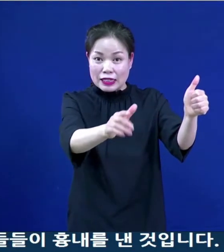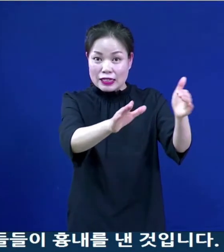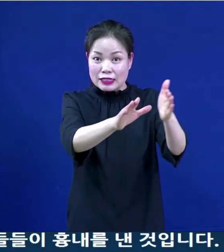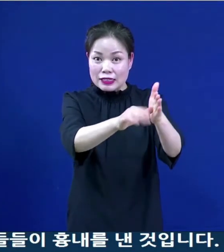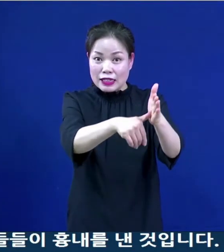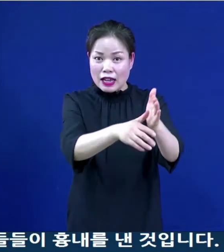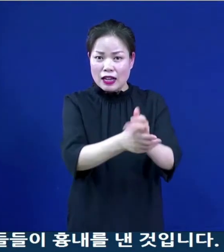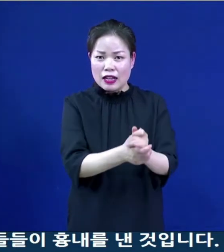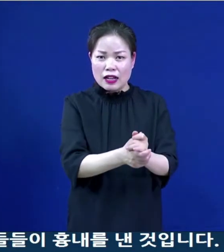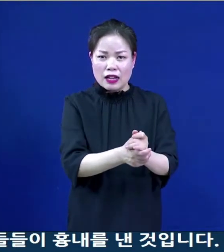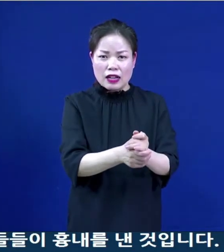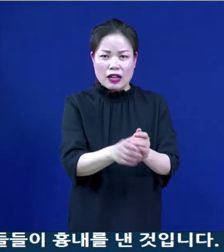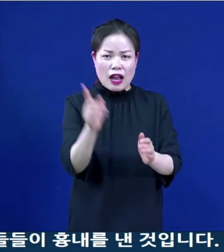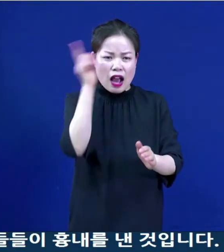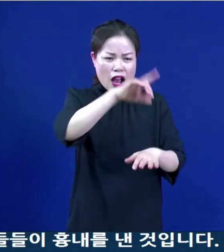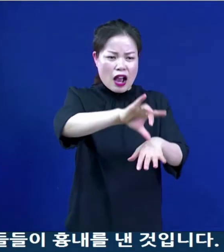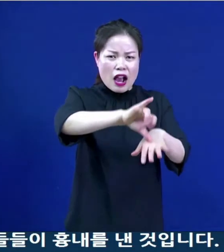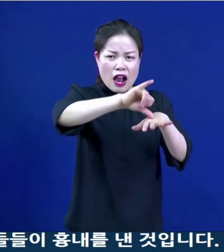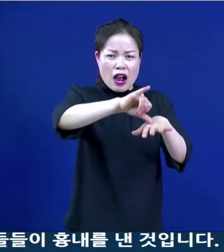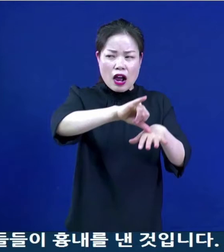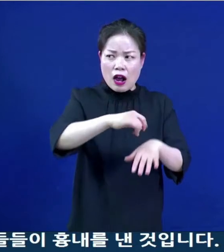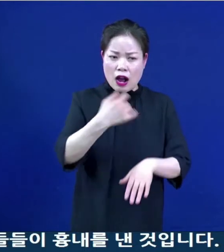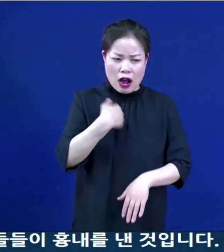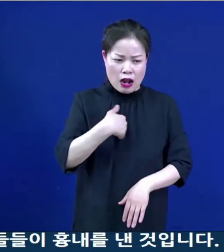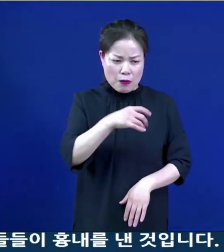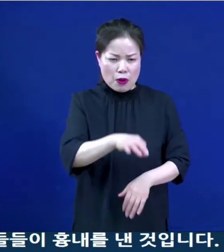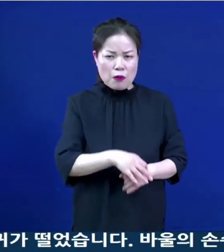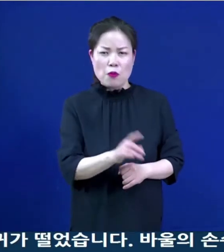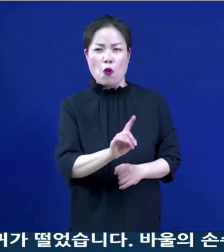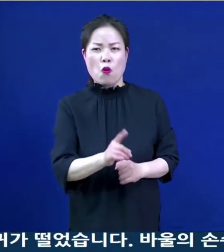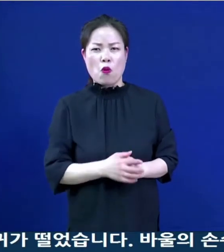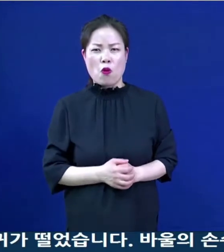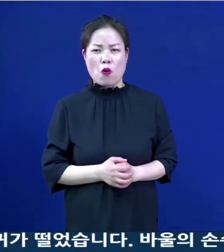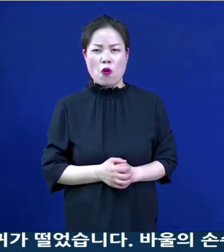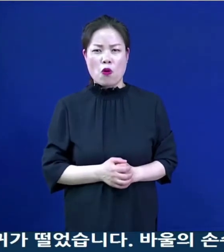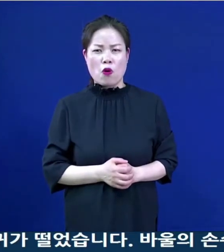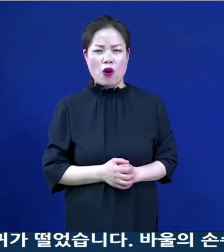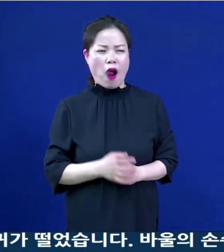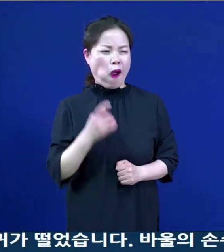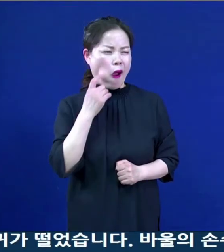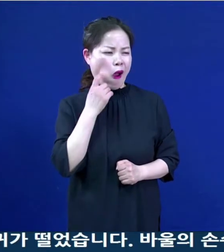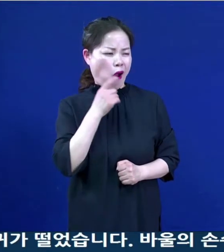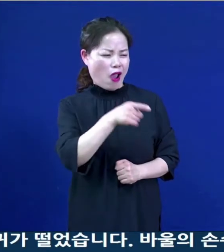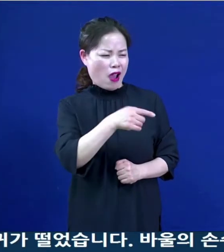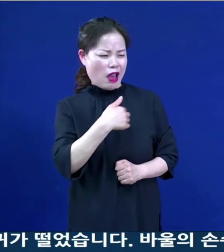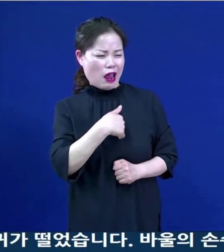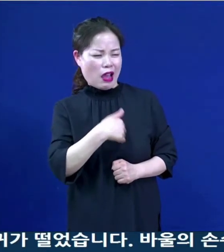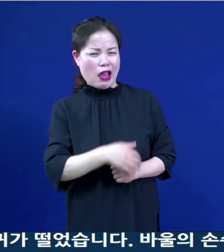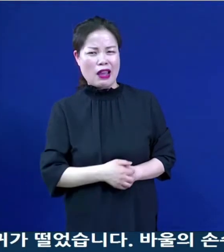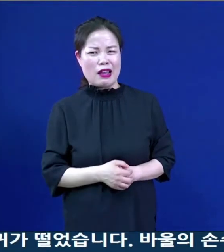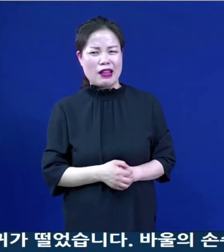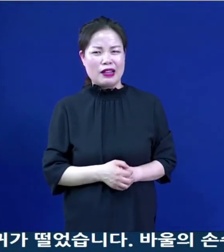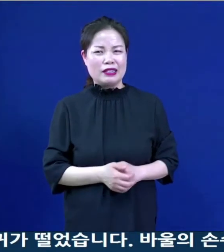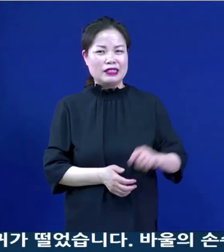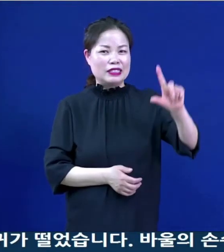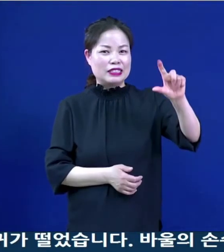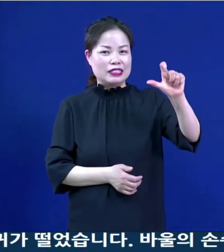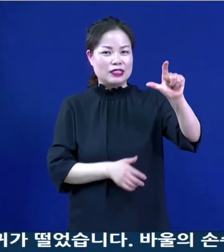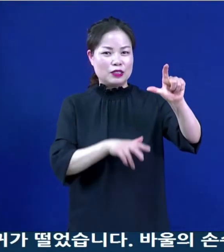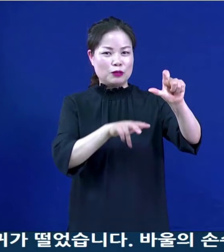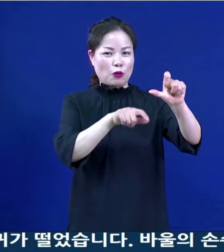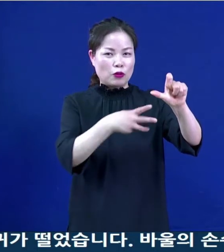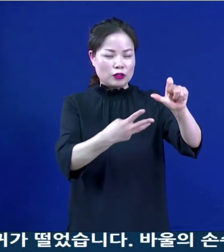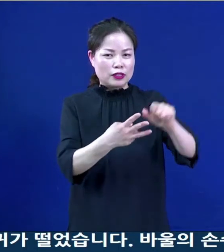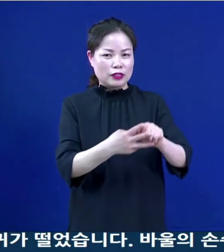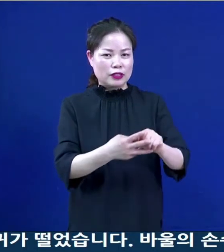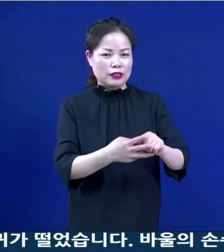때 악귀가 알아본 거야. 뭐라고? 짝퉁인 걸 알아본 겁니다. 그래서 15절에